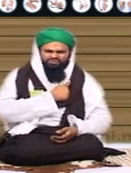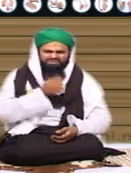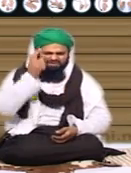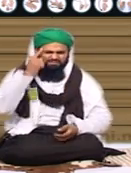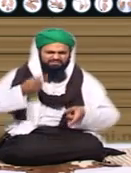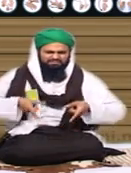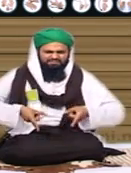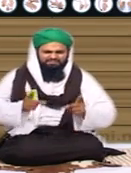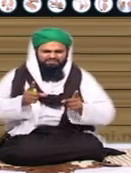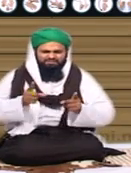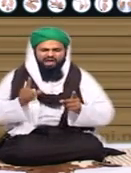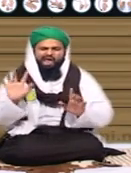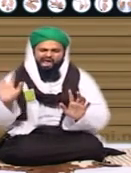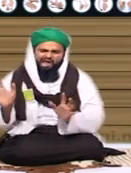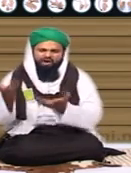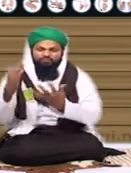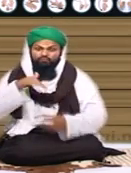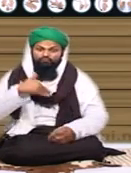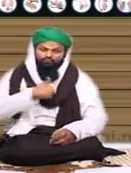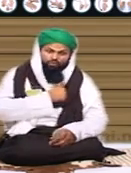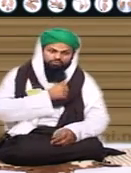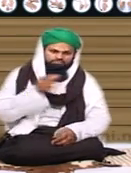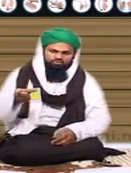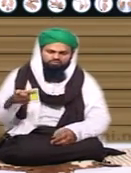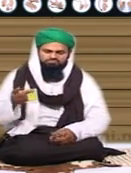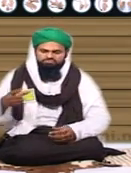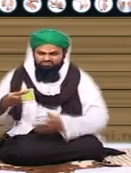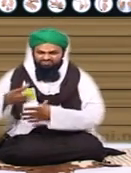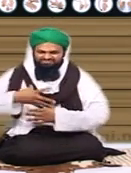جو فٹ پاتھ پر لاوارث پڑے ہوتے ہیں, لاوارث لاشیں